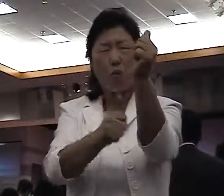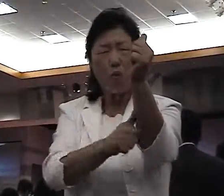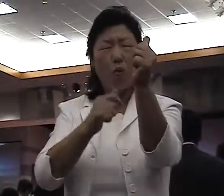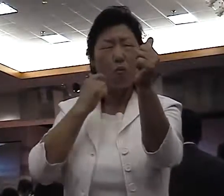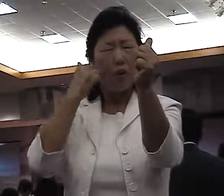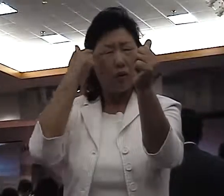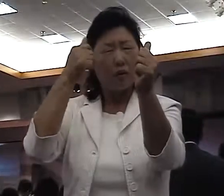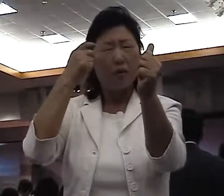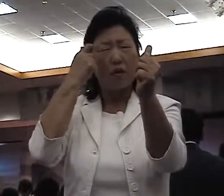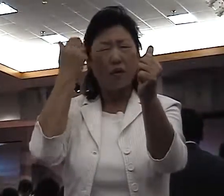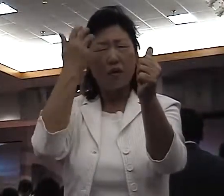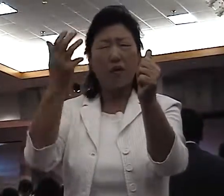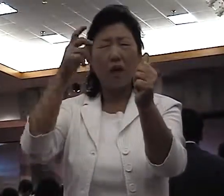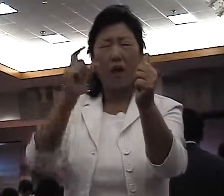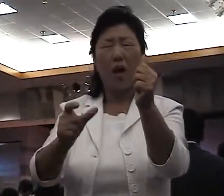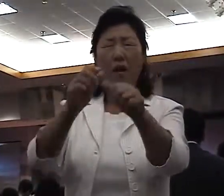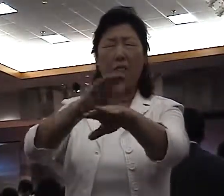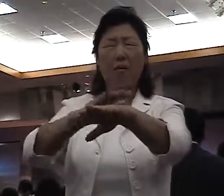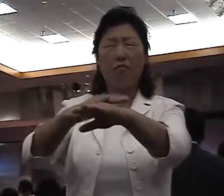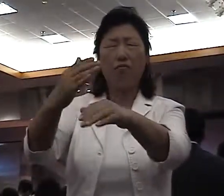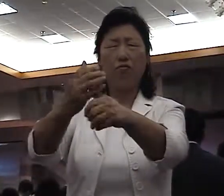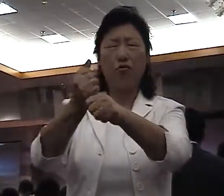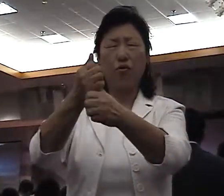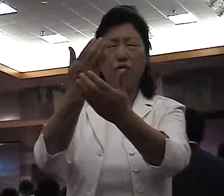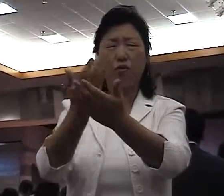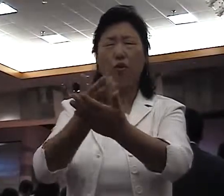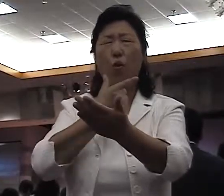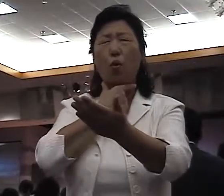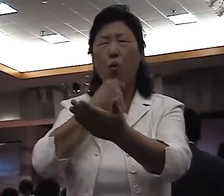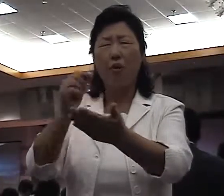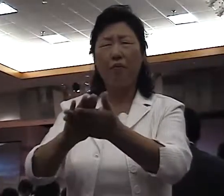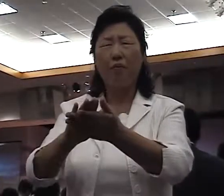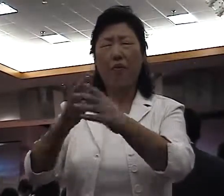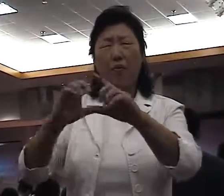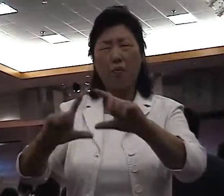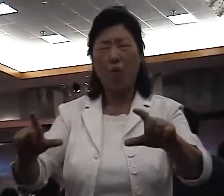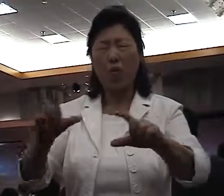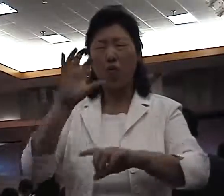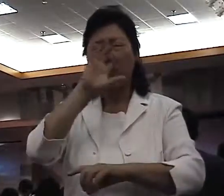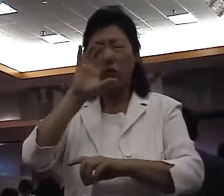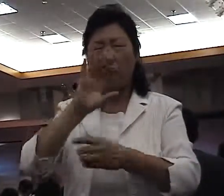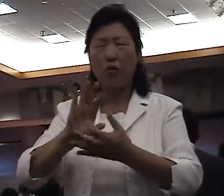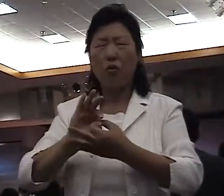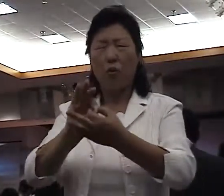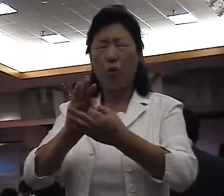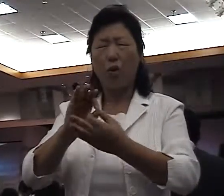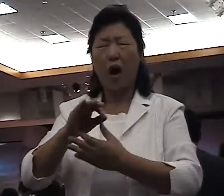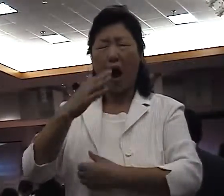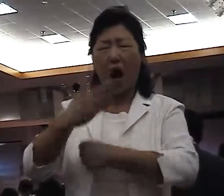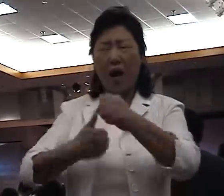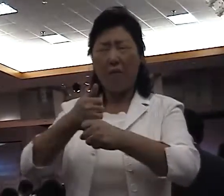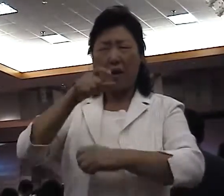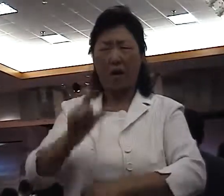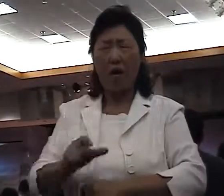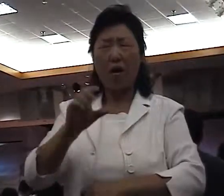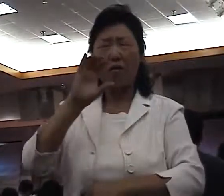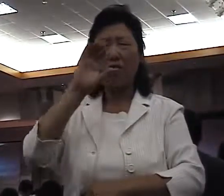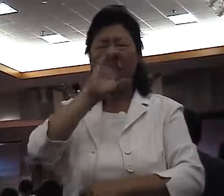붙들어 주시기를 원합니다. 평신도 훈련을 통하여 하나님의 강한 군사들을 세워가는 교회 되게